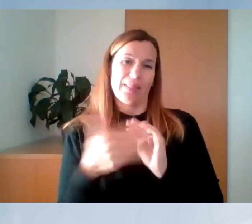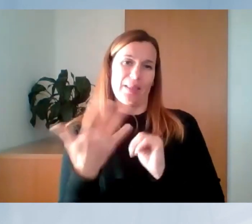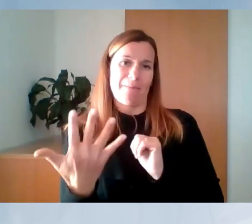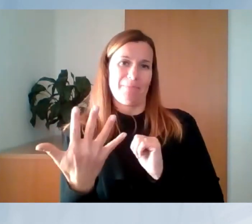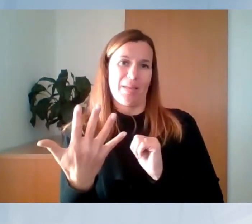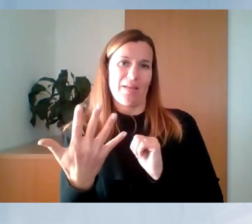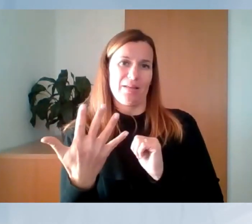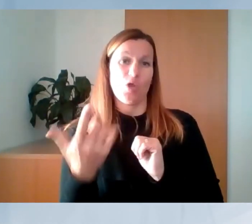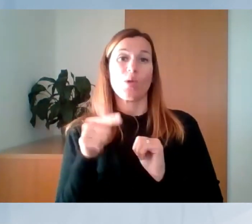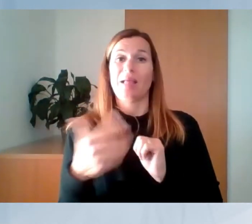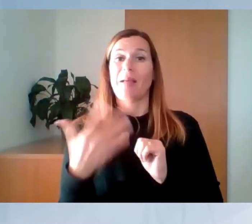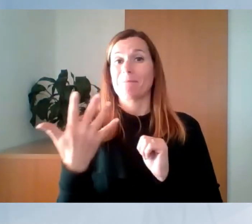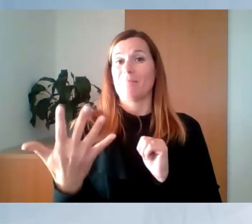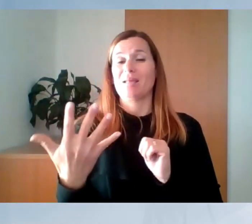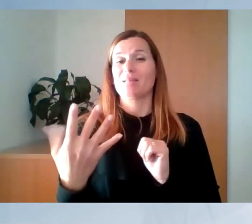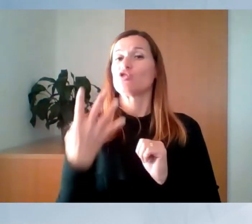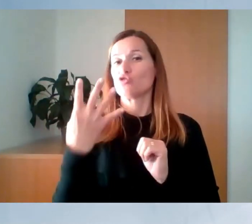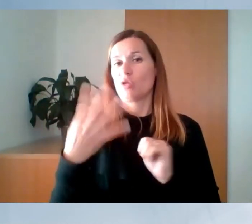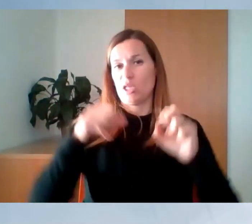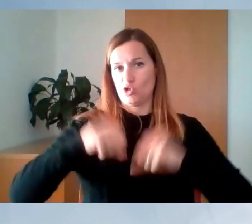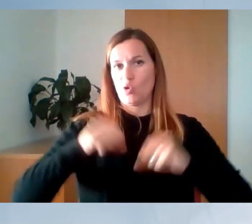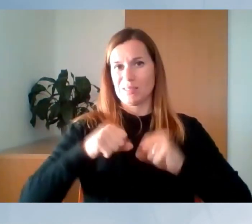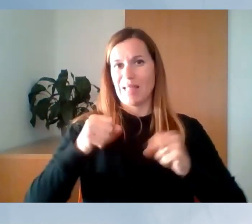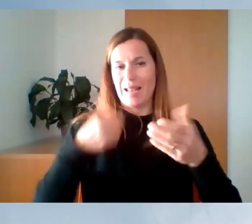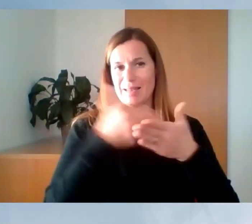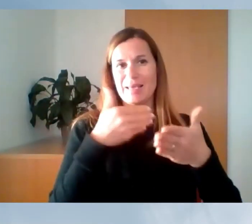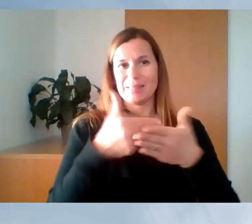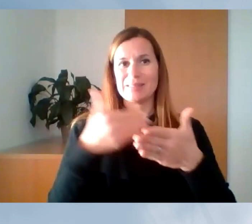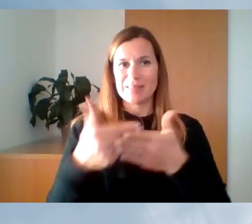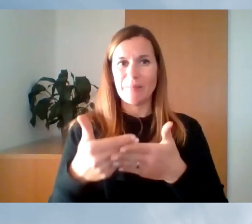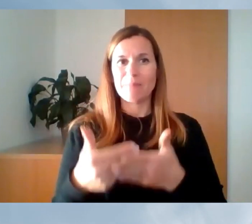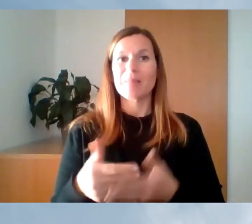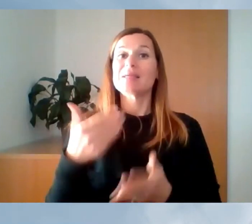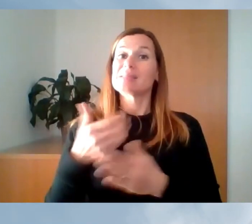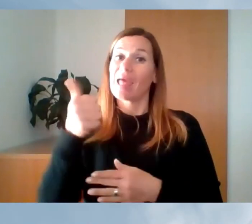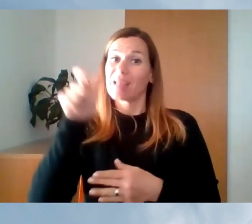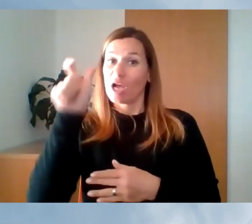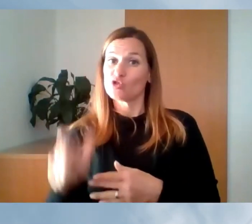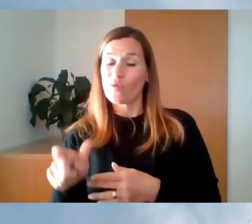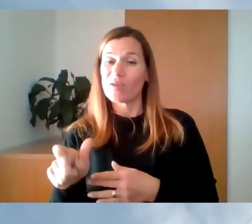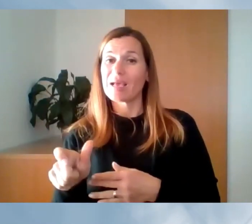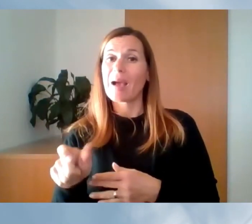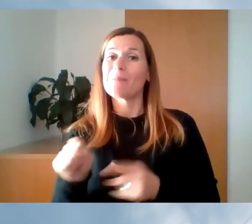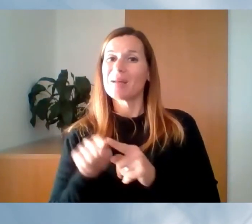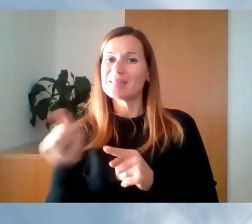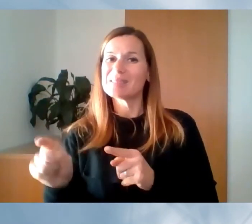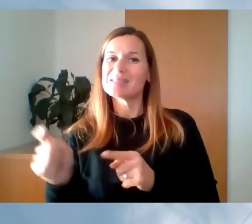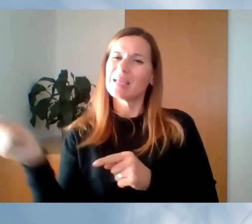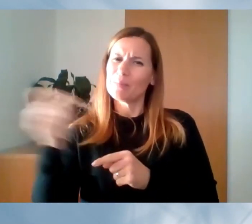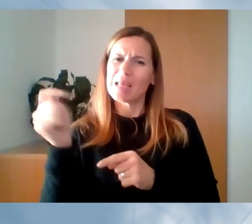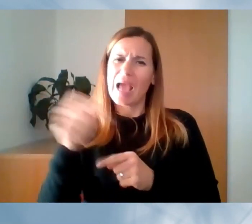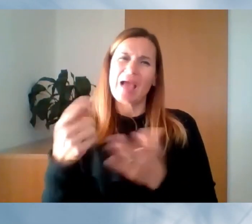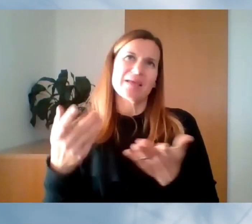zaposlenih 5, a ne? In od teh 5, 4 so stalne tam z njimi, za enega človeka je pa tisti, ki